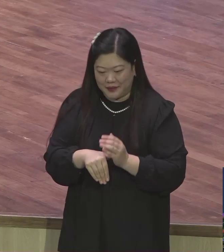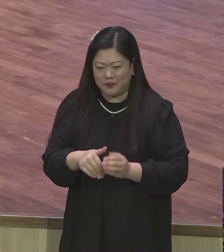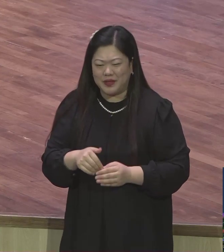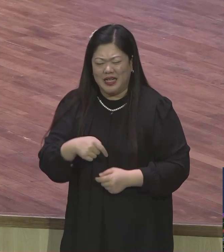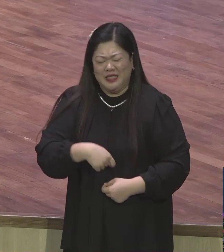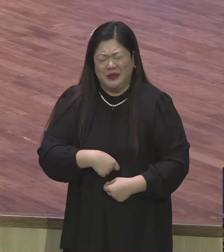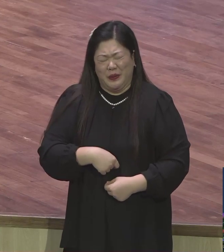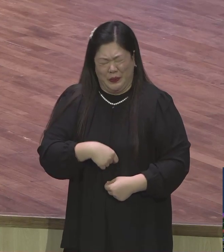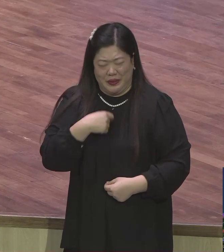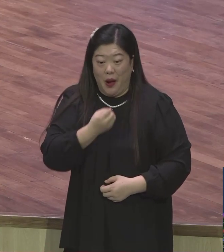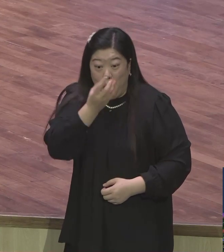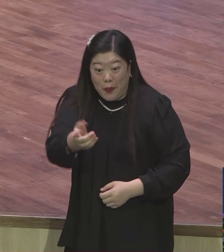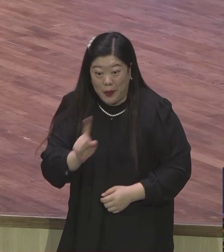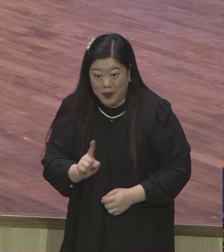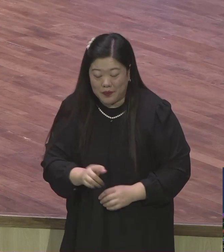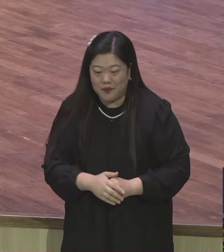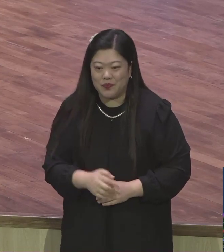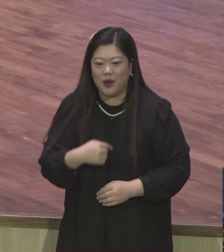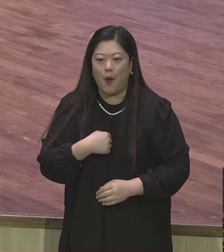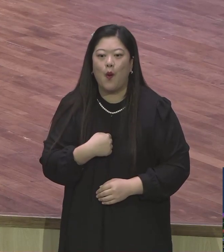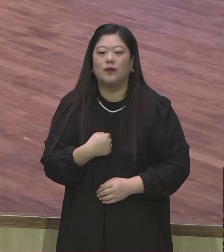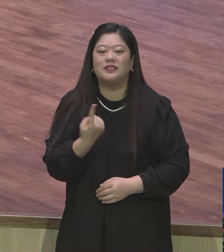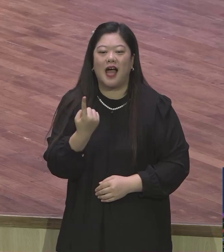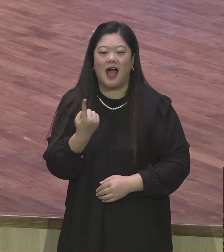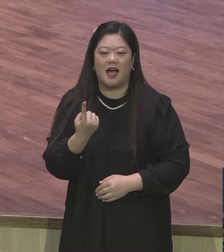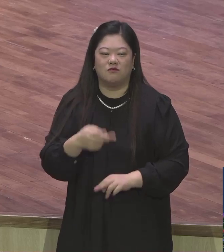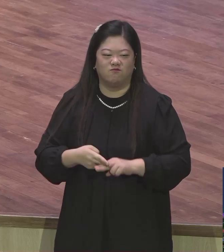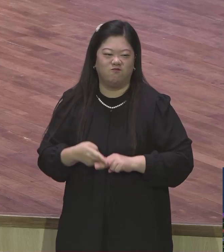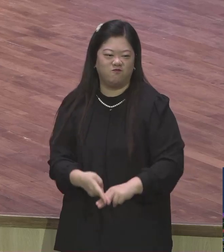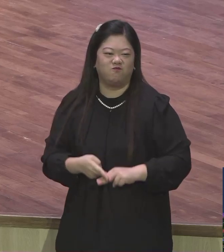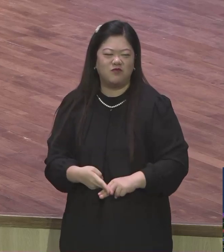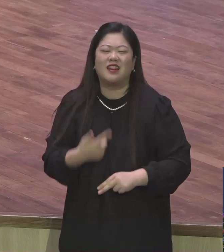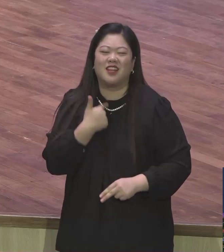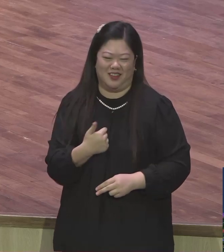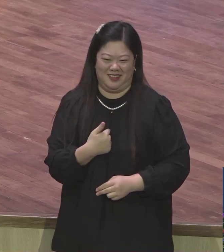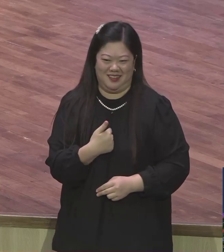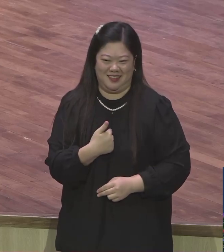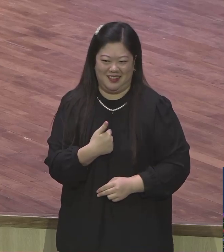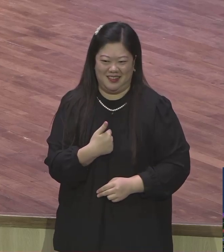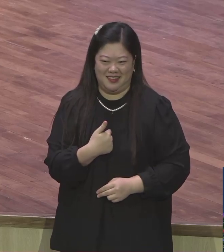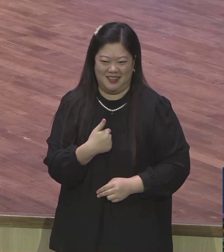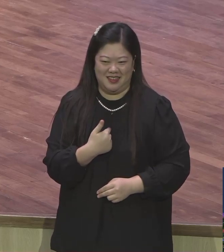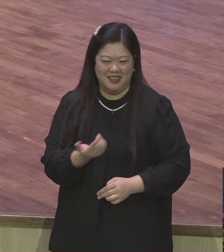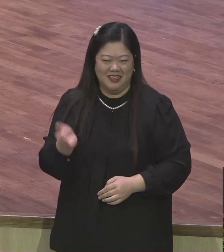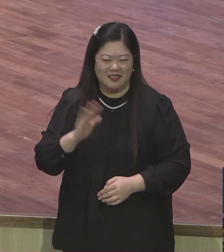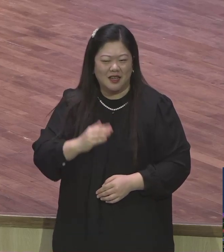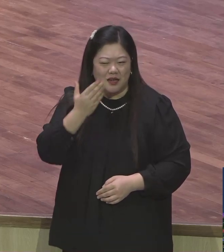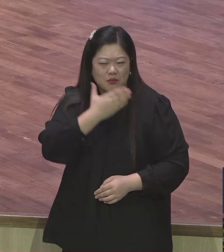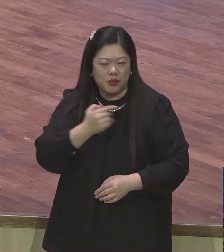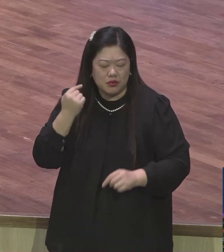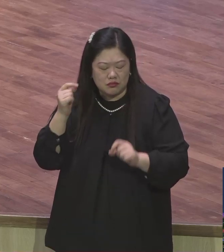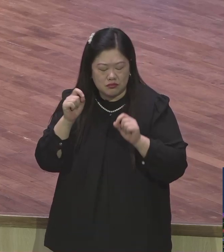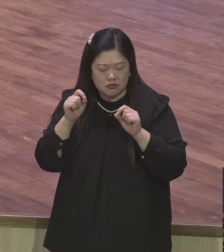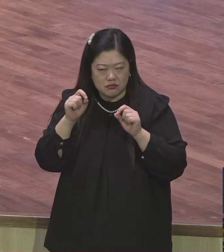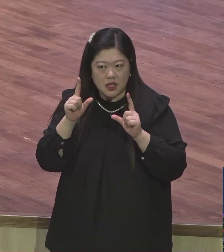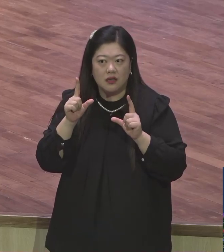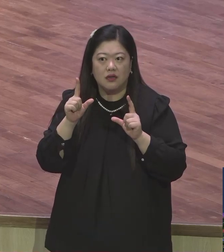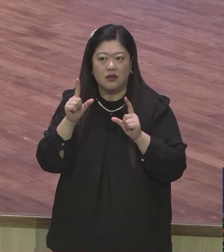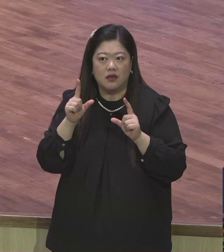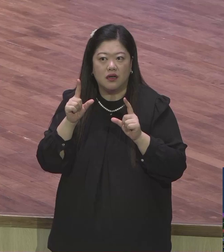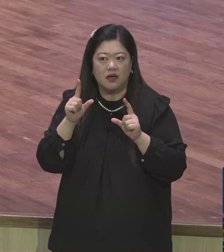사실은 솔직히 완전히 그냥 막 독다 혼자 내 마음대로 했던 사람이. 그런데 보험 깨닫고 이 목사님이